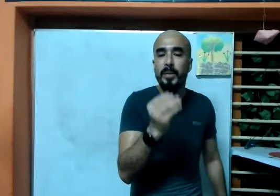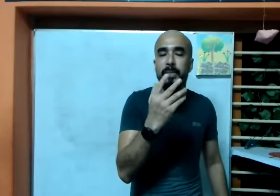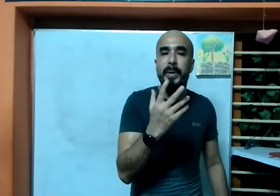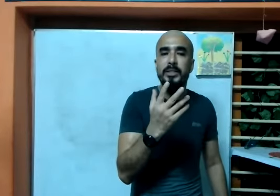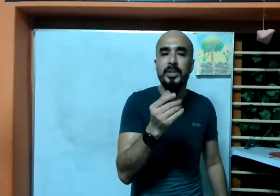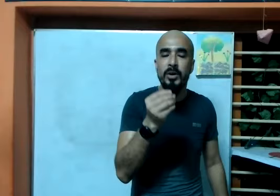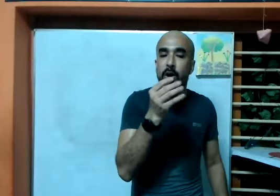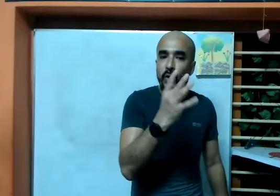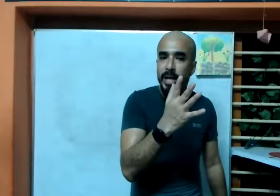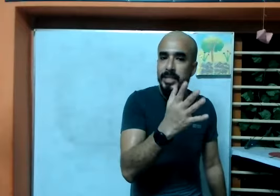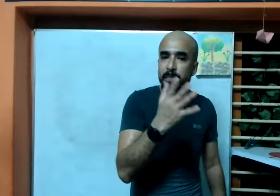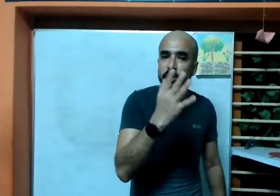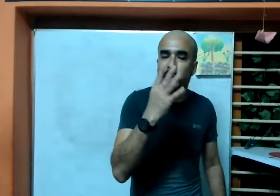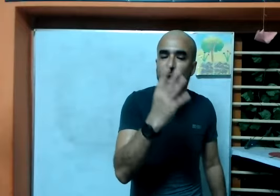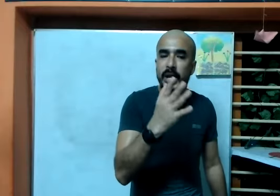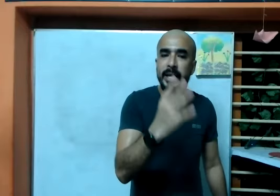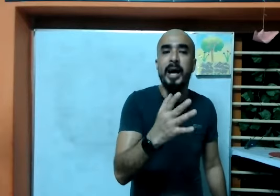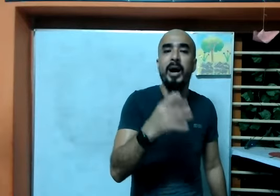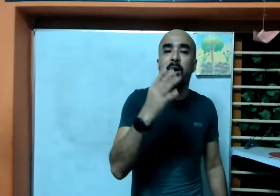মানে ব্যাপারটা ছিল ও আইসক্রিম পছন্দ করে কি না, ও